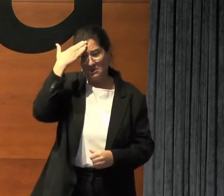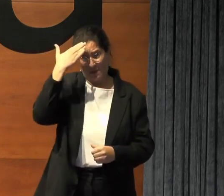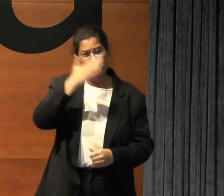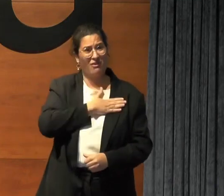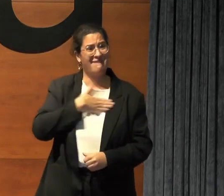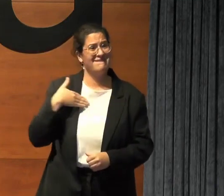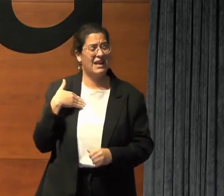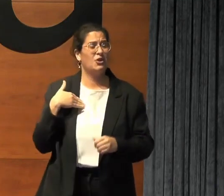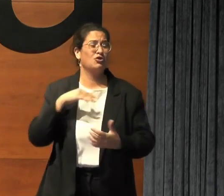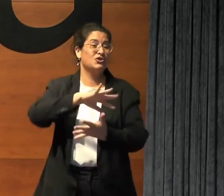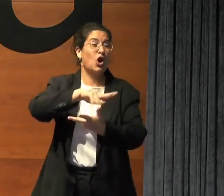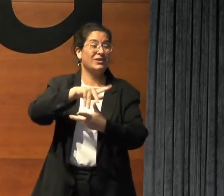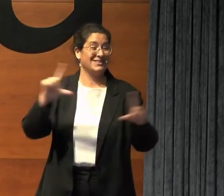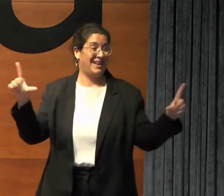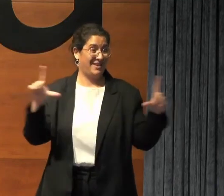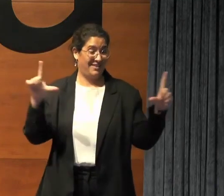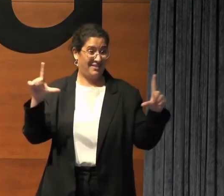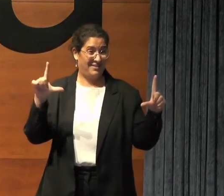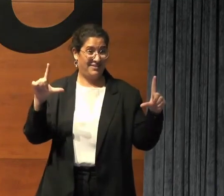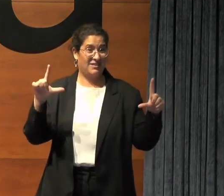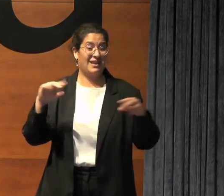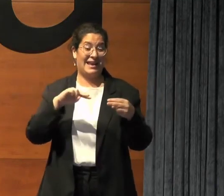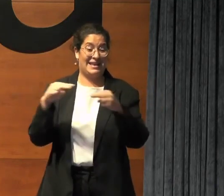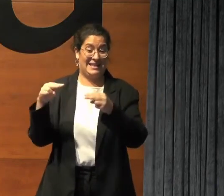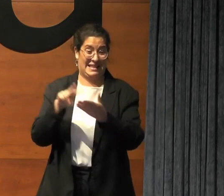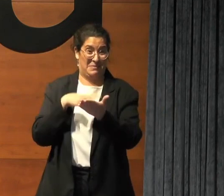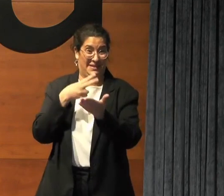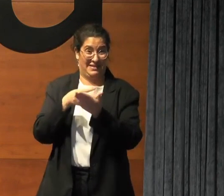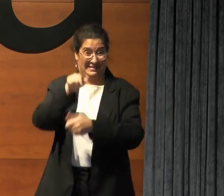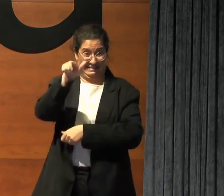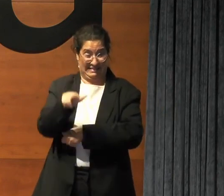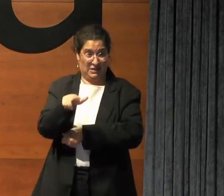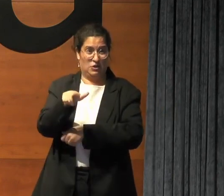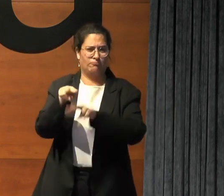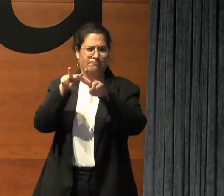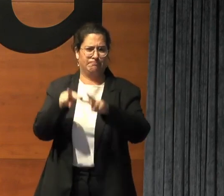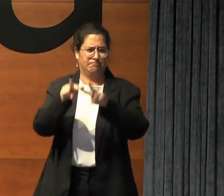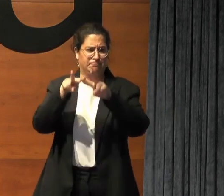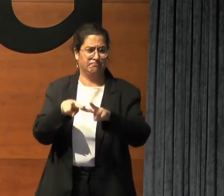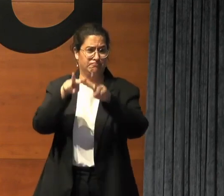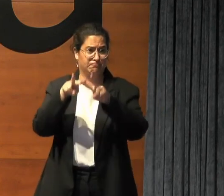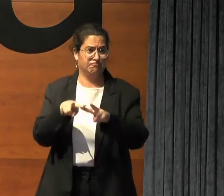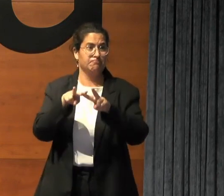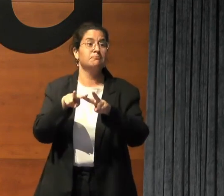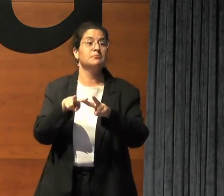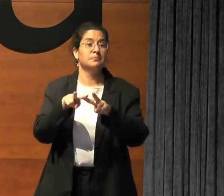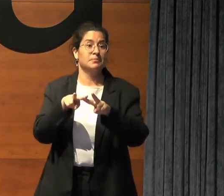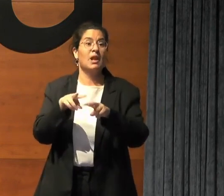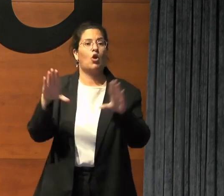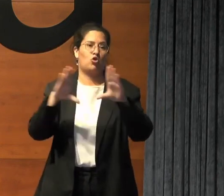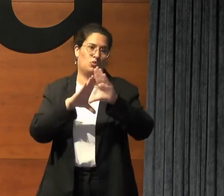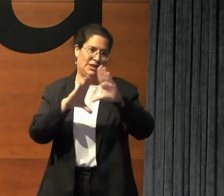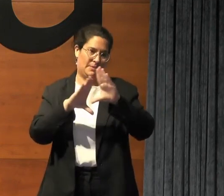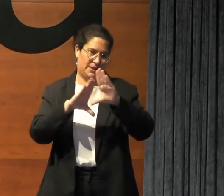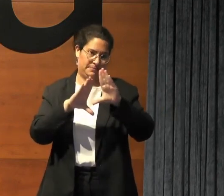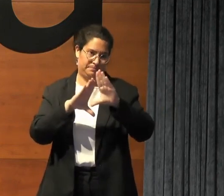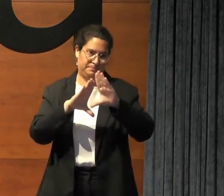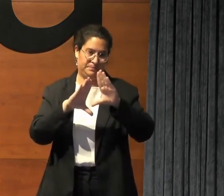¿Y cuáles son los objetivos que me marqué en mi investigación? En primer lugar, analizar el trabajo que desarrollan las intérpretes en los